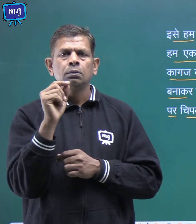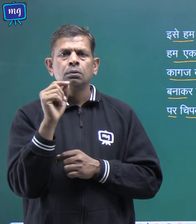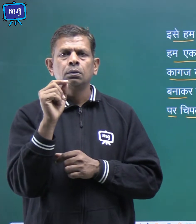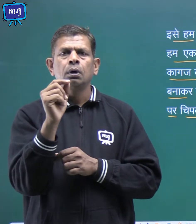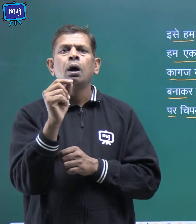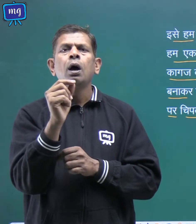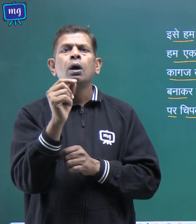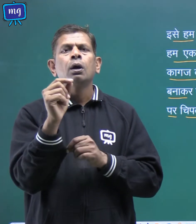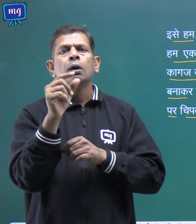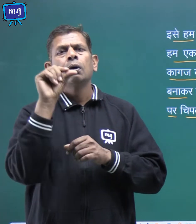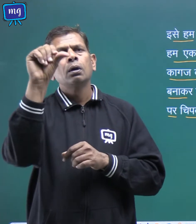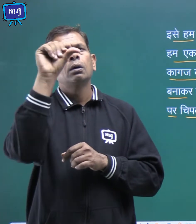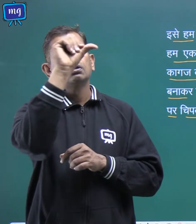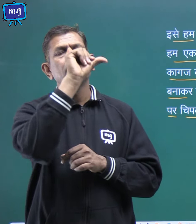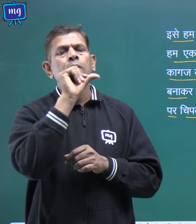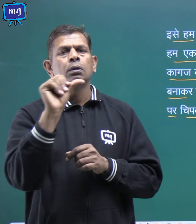किनारे पर